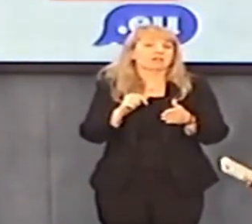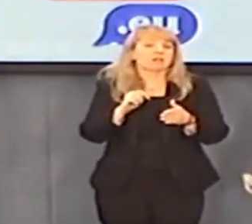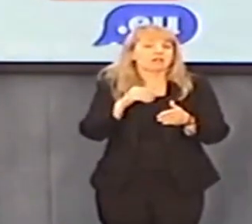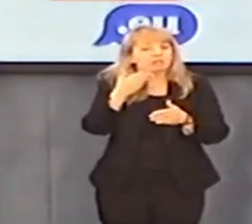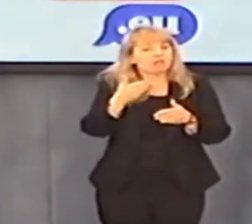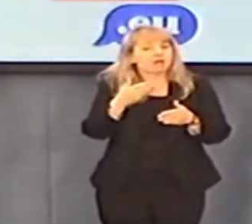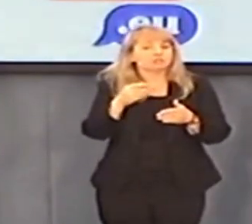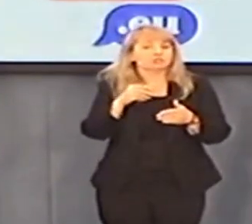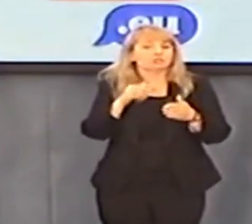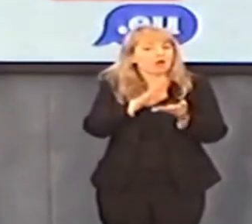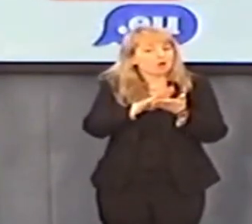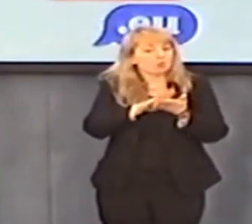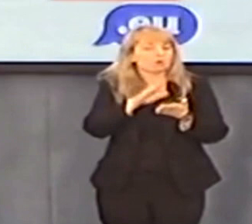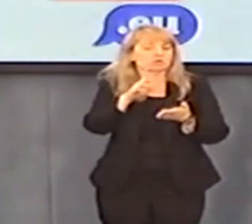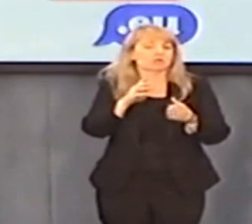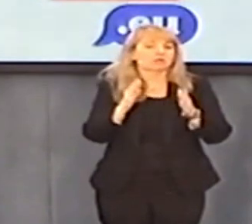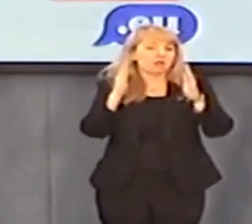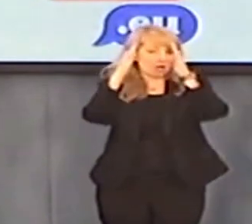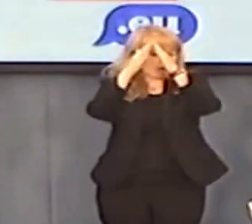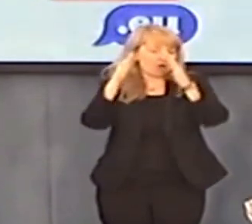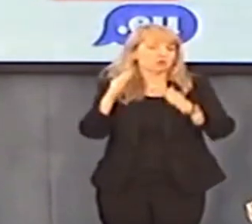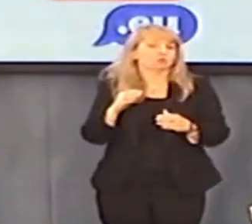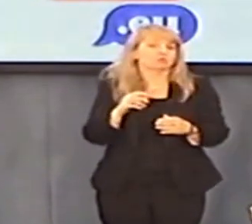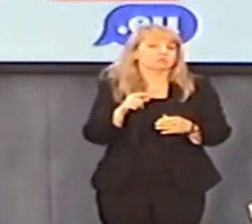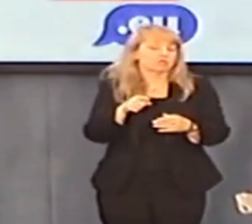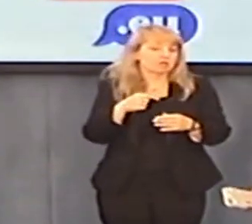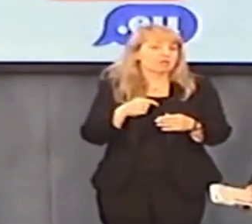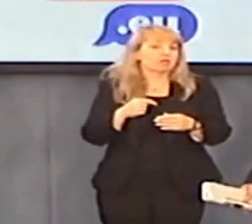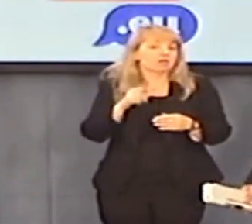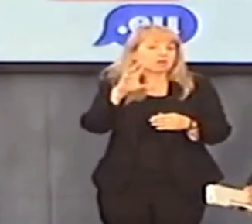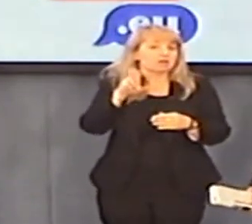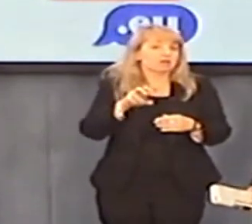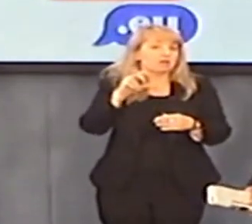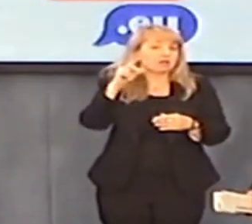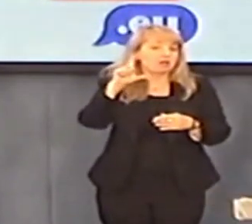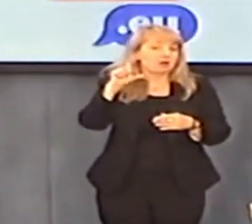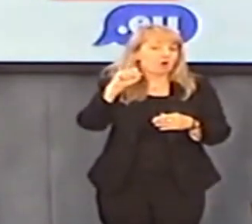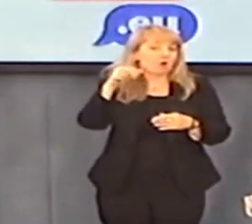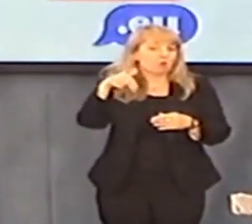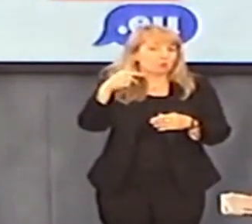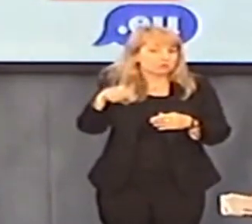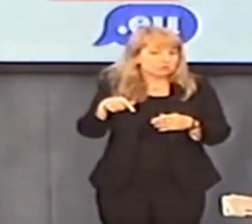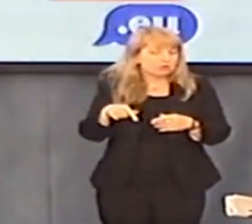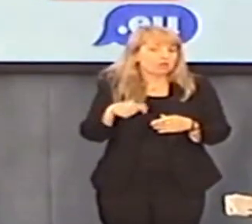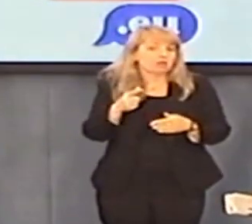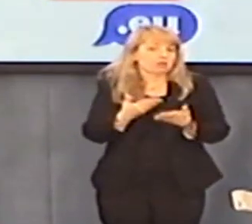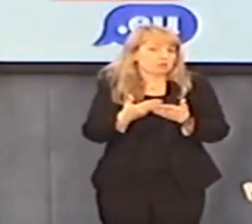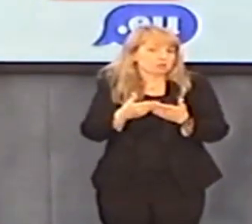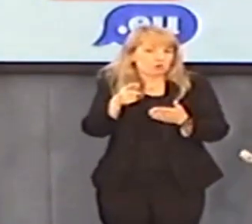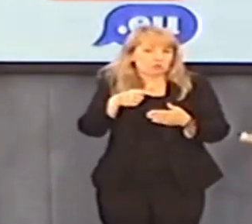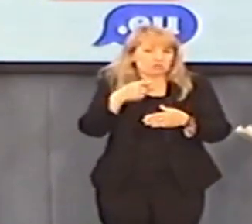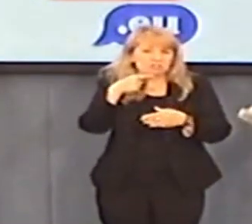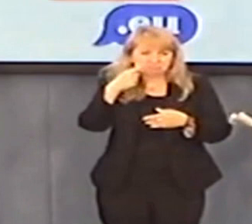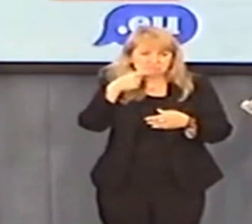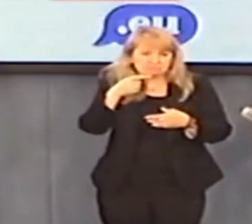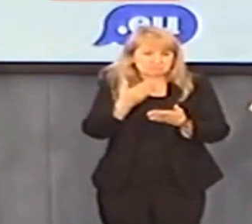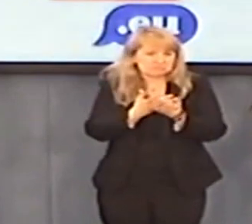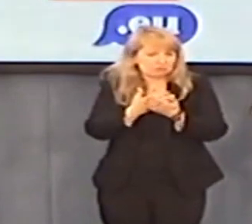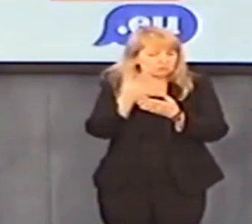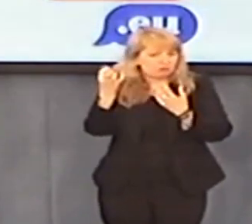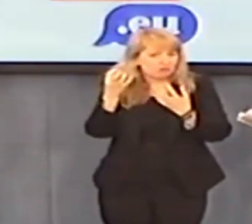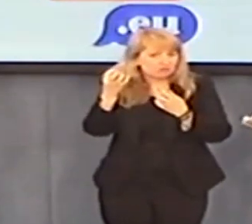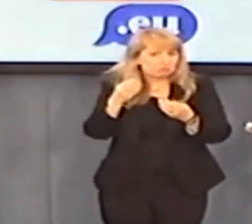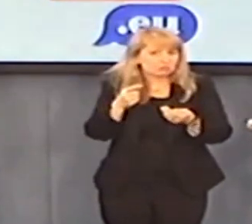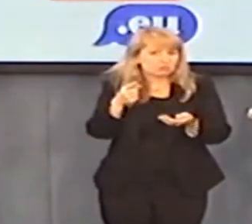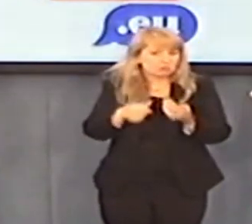jakimiś mitycznymi publikacjami zakupionymi prawdopodobnie w księgarni archidiecezjalnej jednej czy drugiej. Na tej podstawie, na